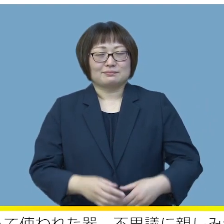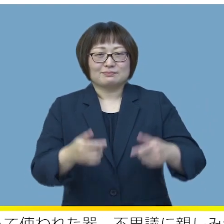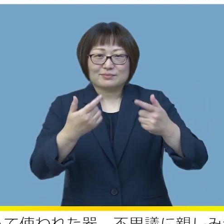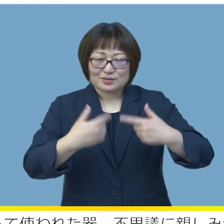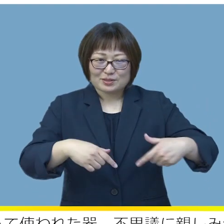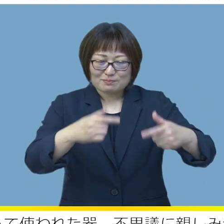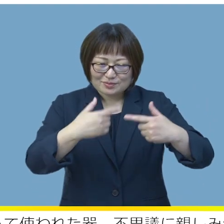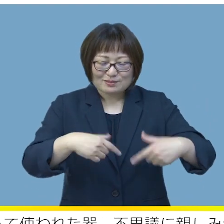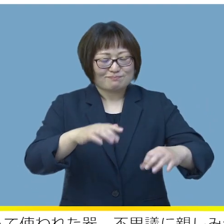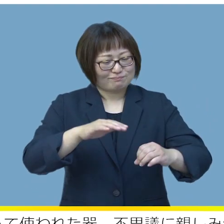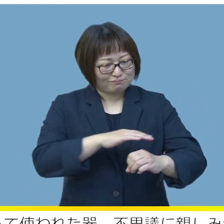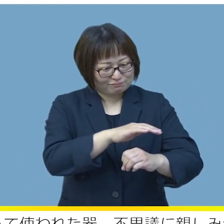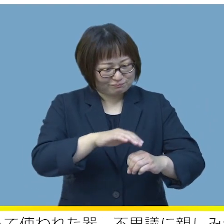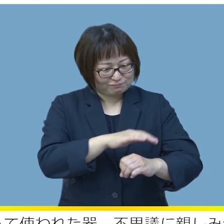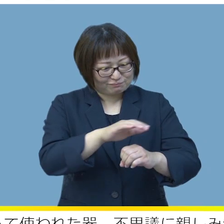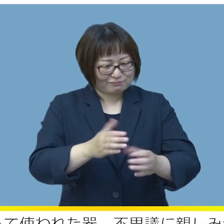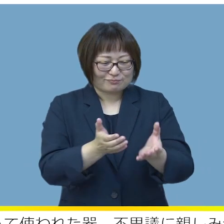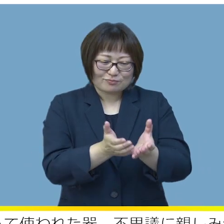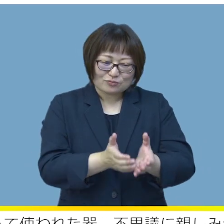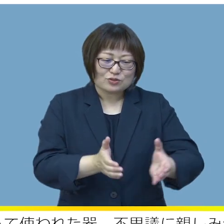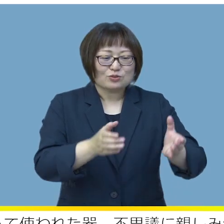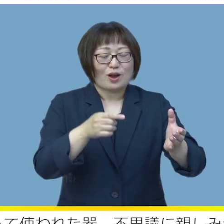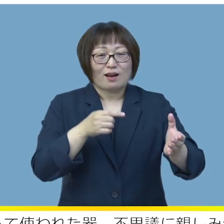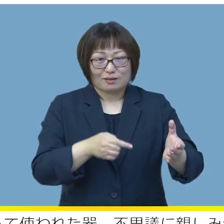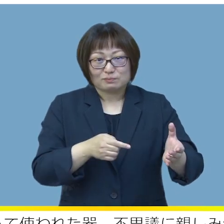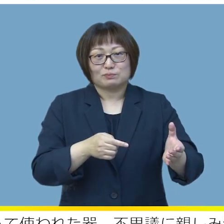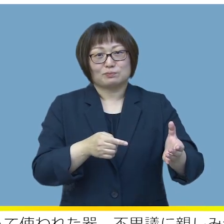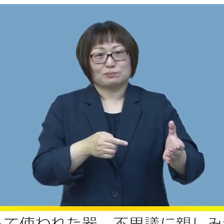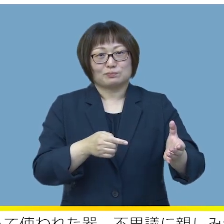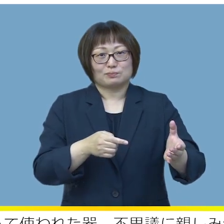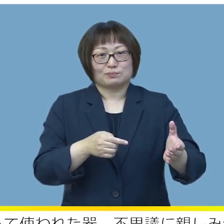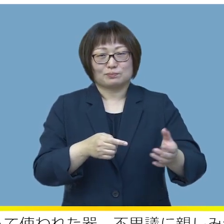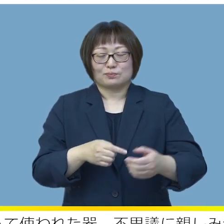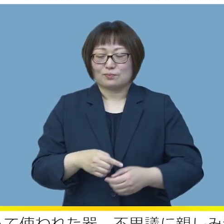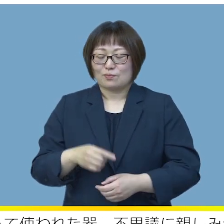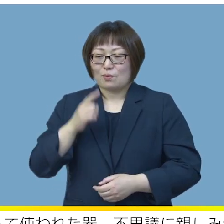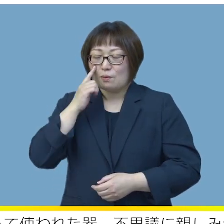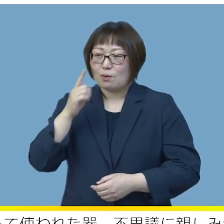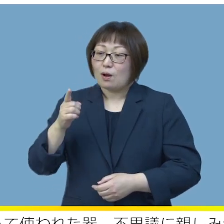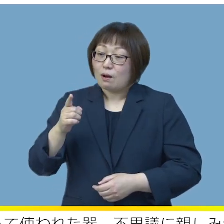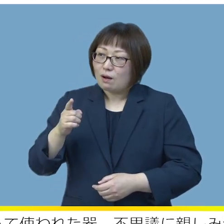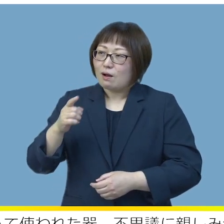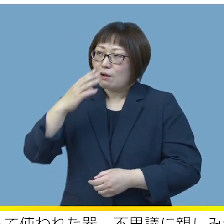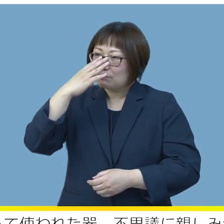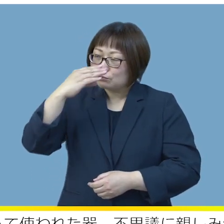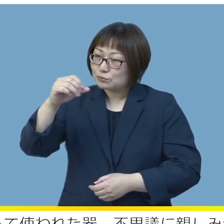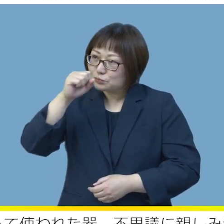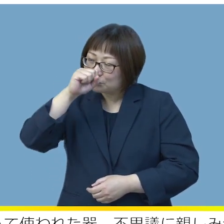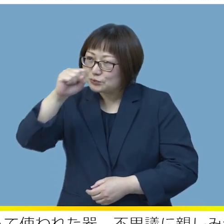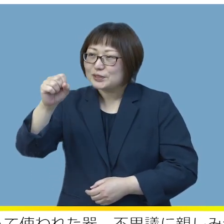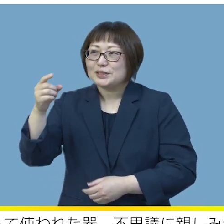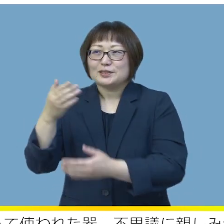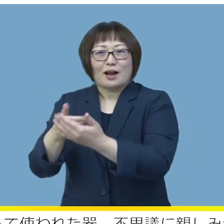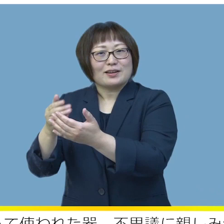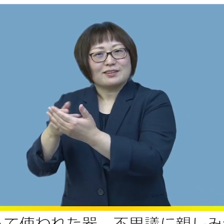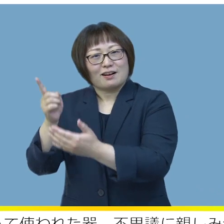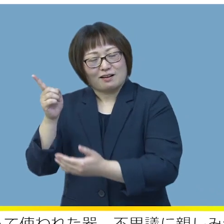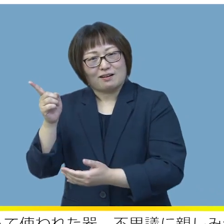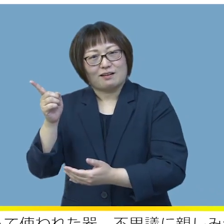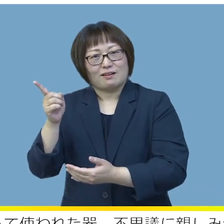日々愛着を持って使われた器不思議に親しみやすい絵画